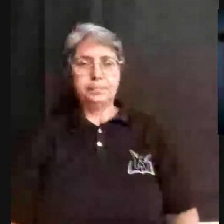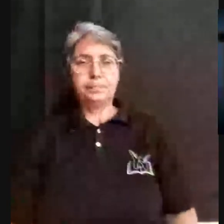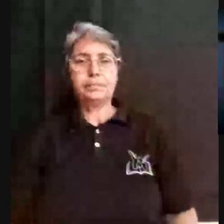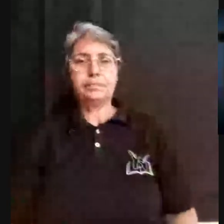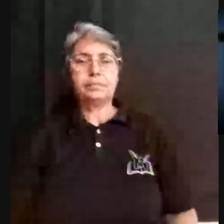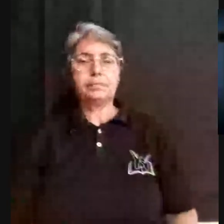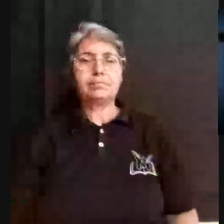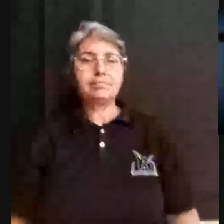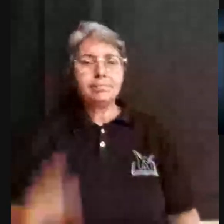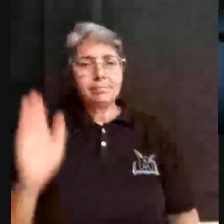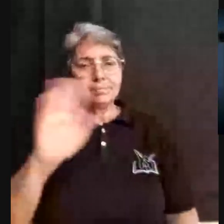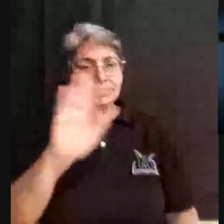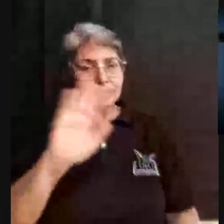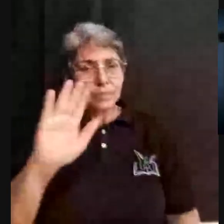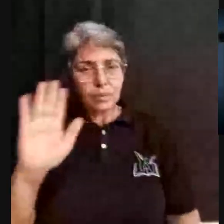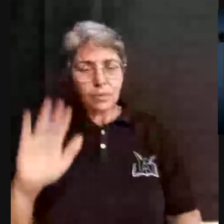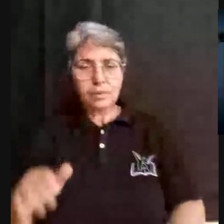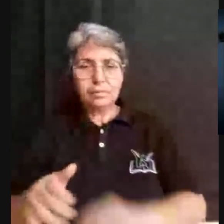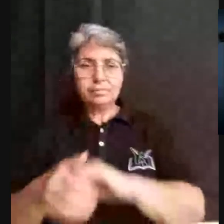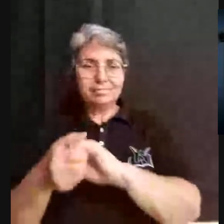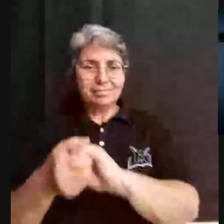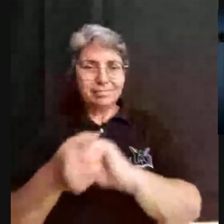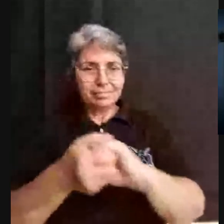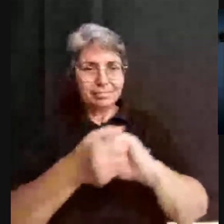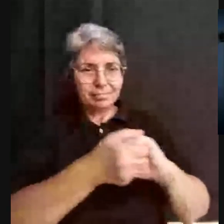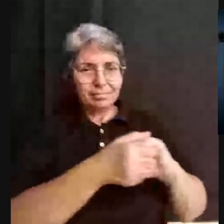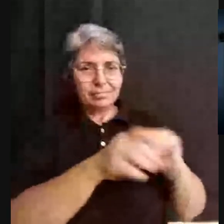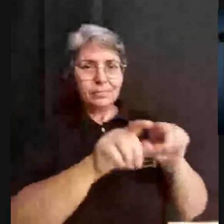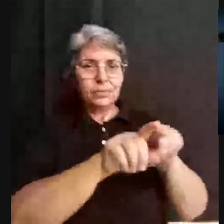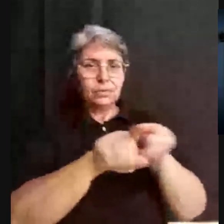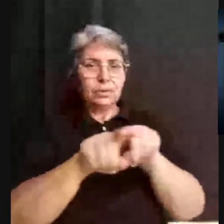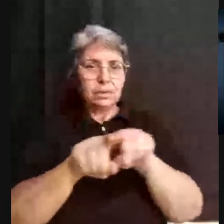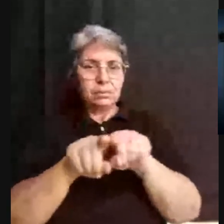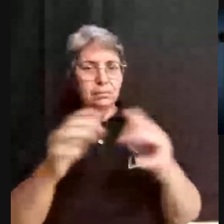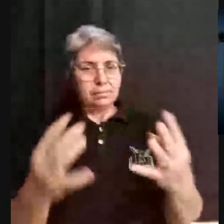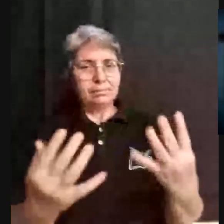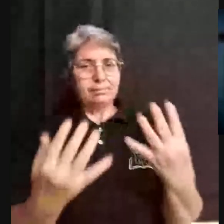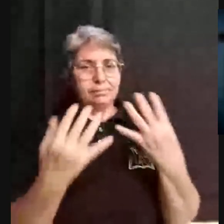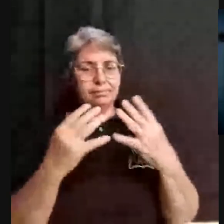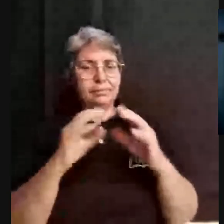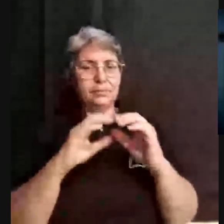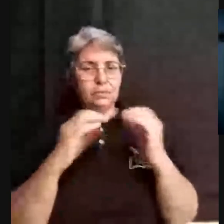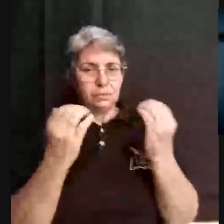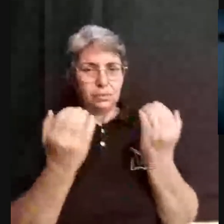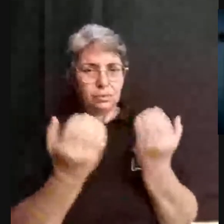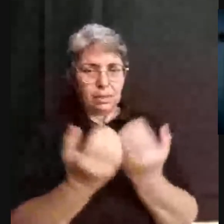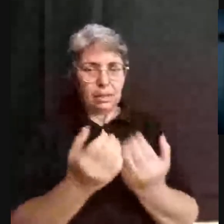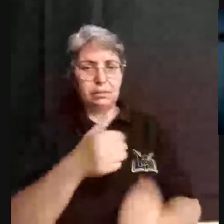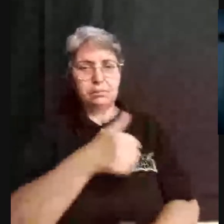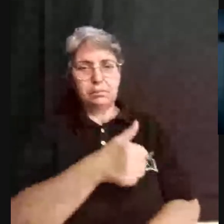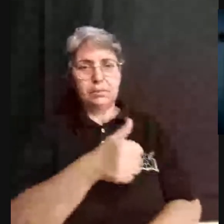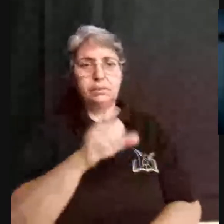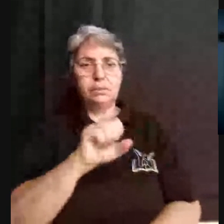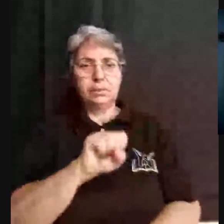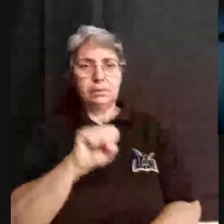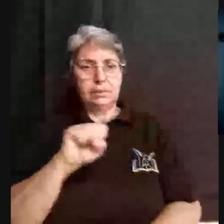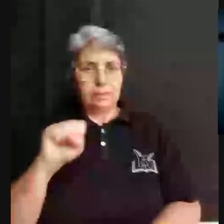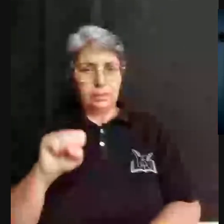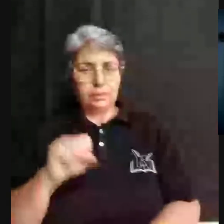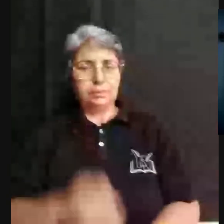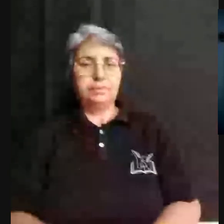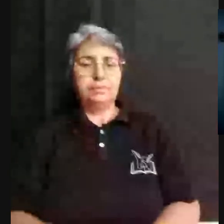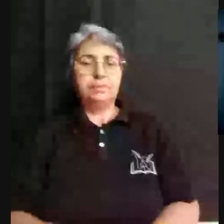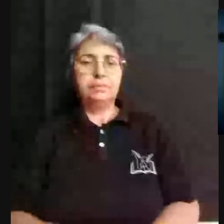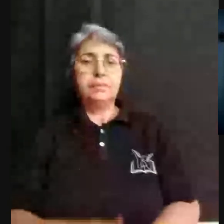Olá, minhas saudações a todos os irmãos que estão acompanhando esse Congresso 1888. Essa é mais uma